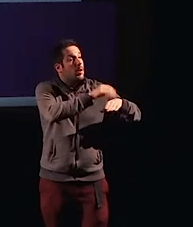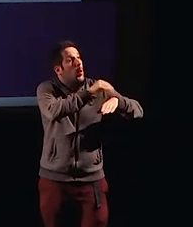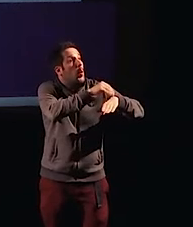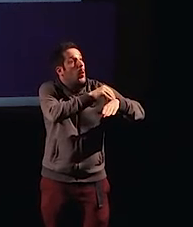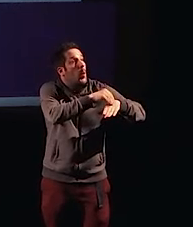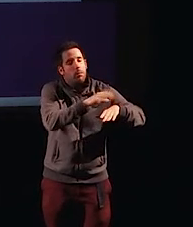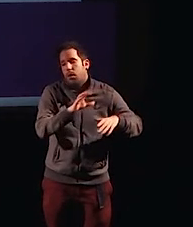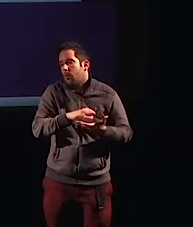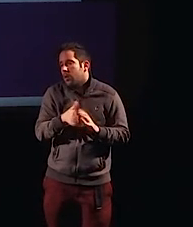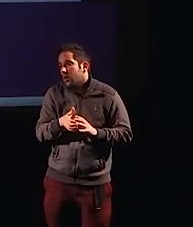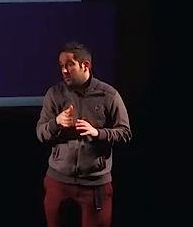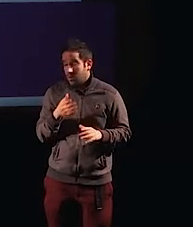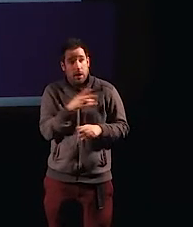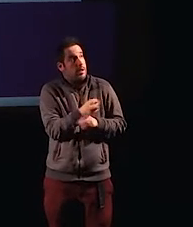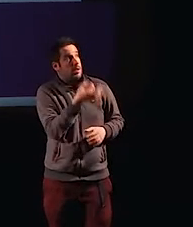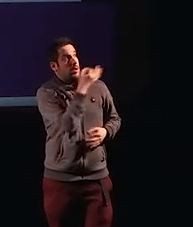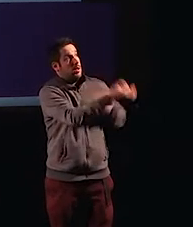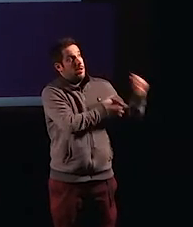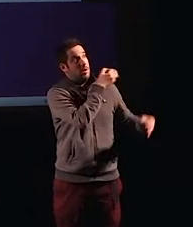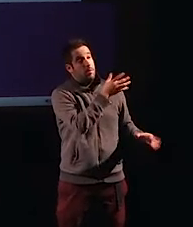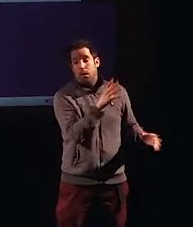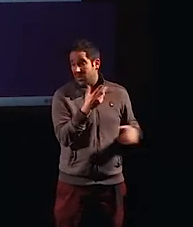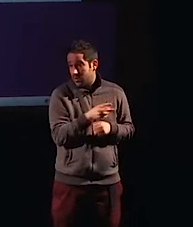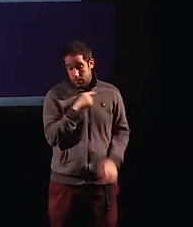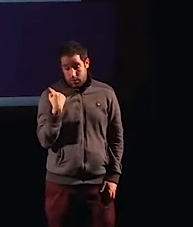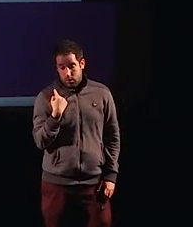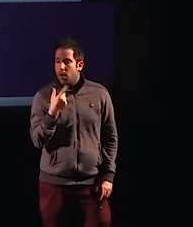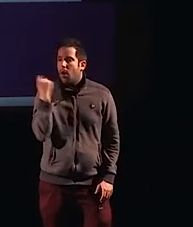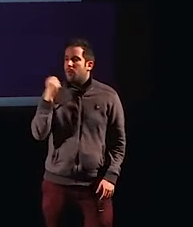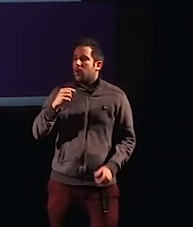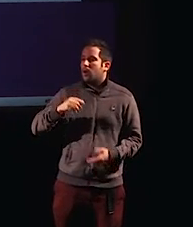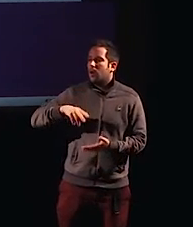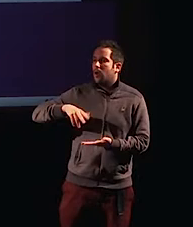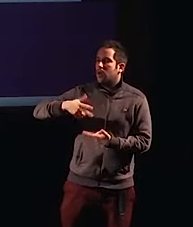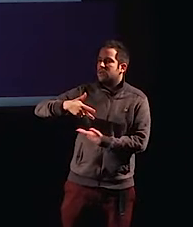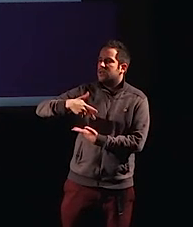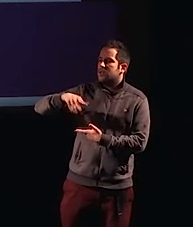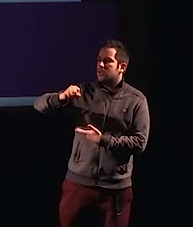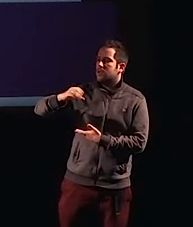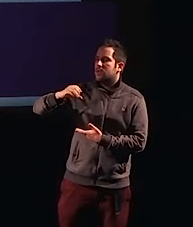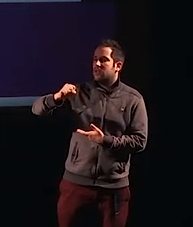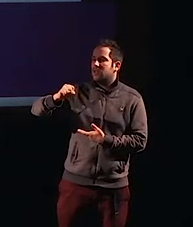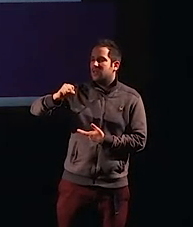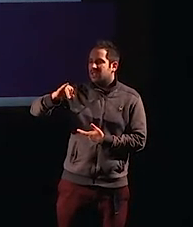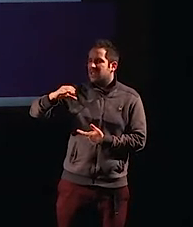c'était un peu plus compliqué. Il risquait sa tête, parce que Denis de Sicile, le dictateur auprès duquel il a été conseil,